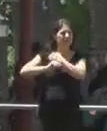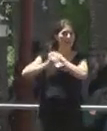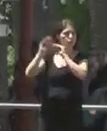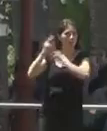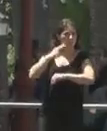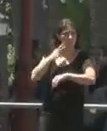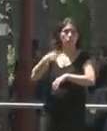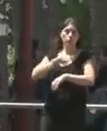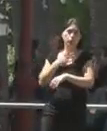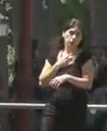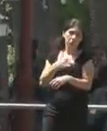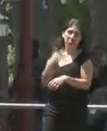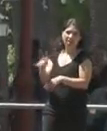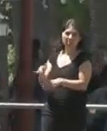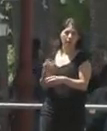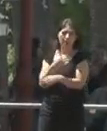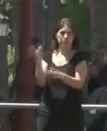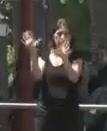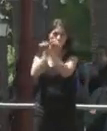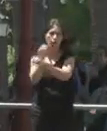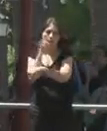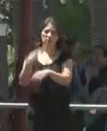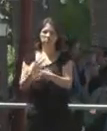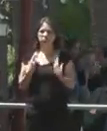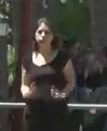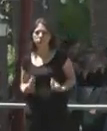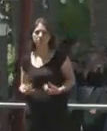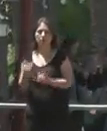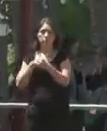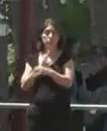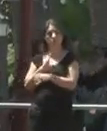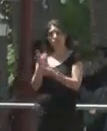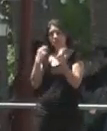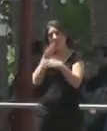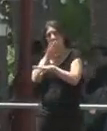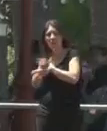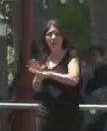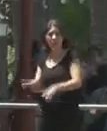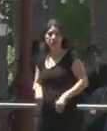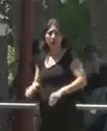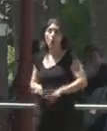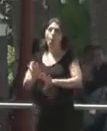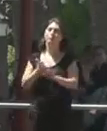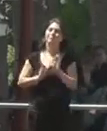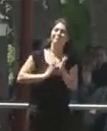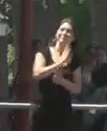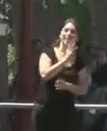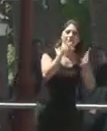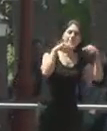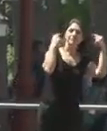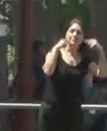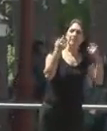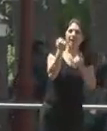medo, nas súas trampas da escuridade, nas súas pasións tristes, ou podemos seguir sorrindo, coa ilusión e coa esperanza de saber que